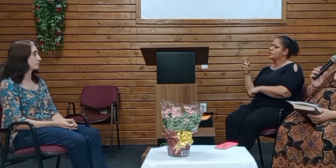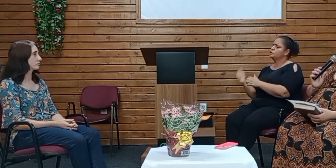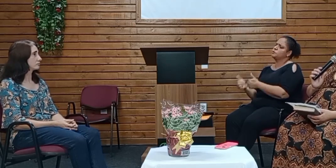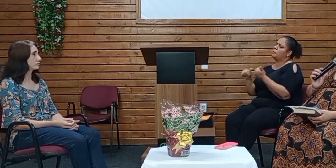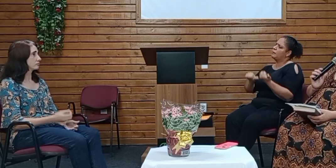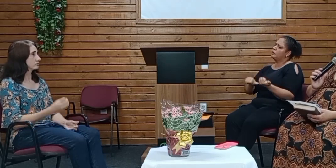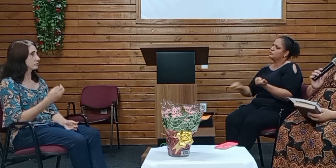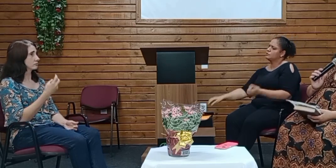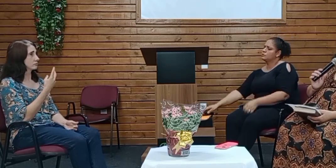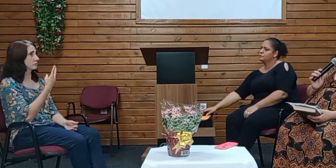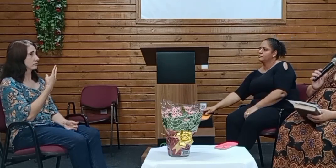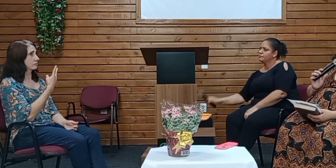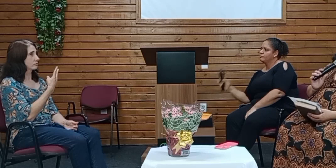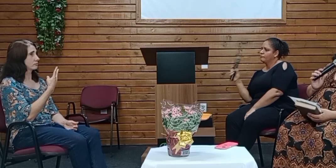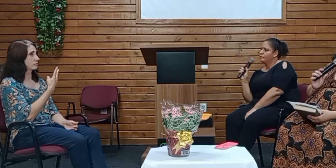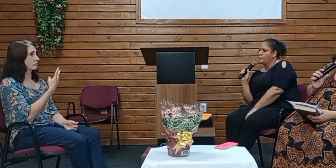batizou?